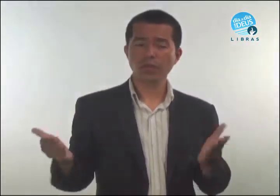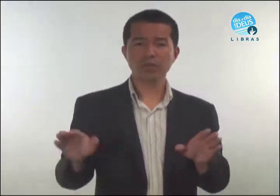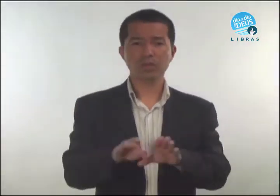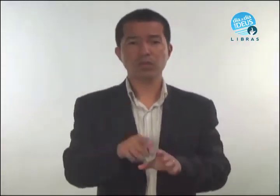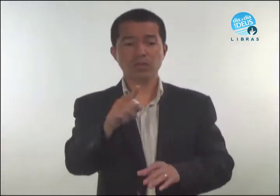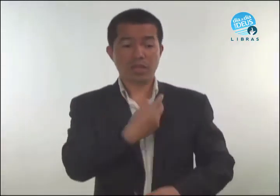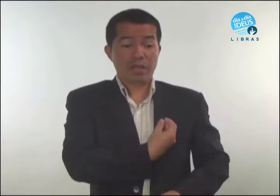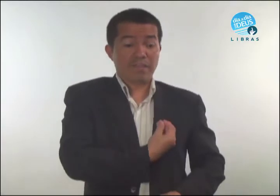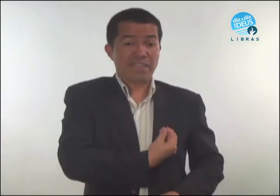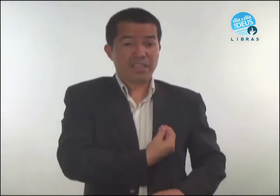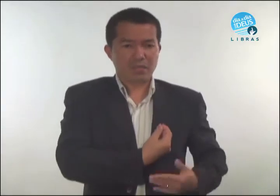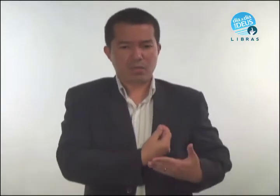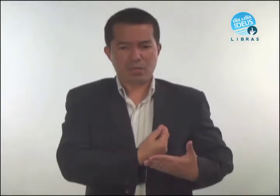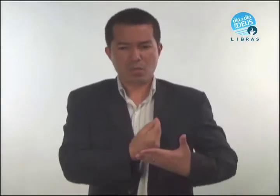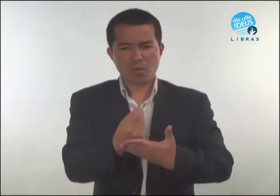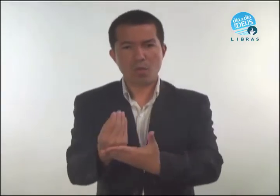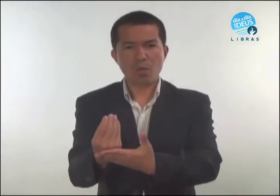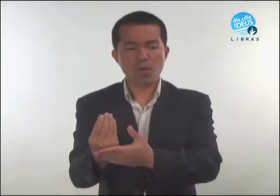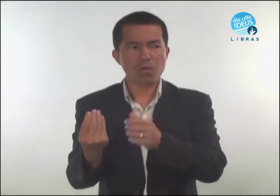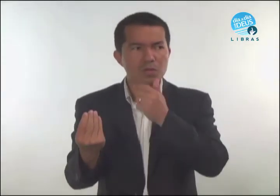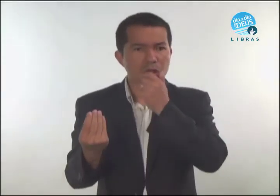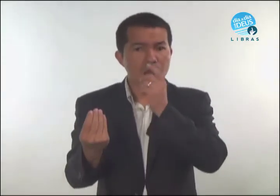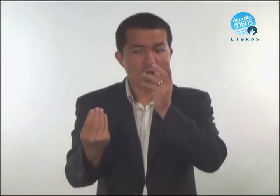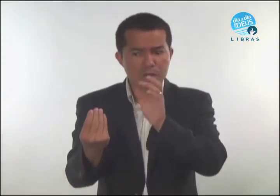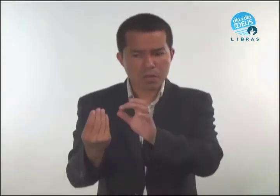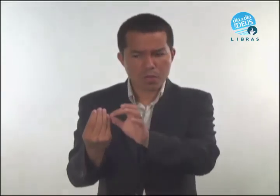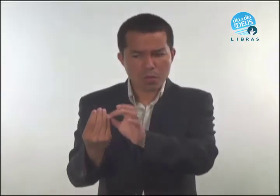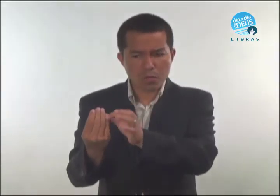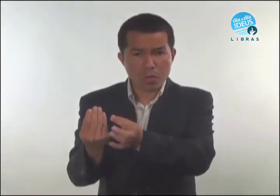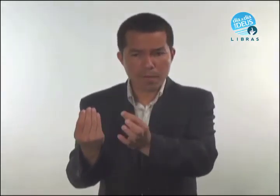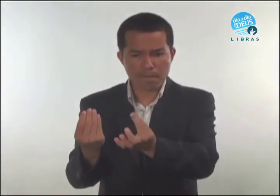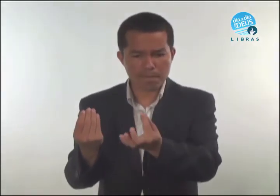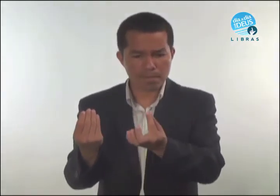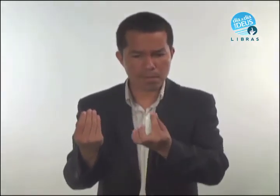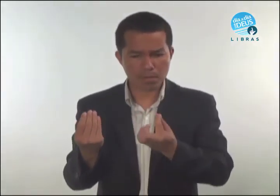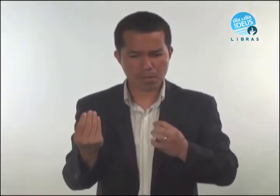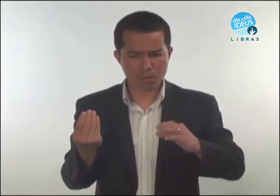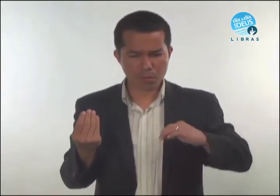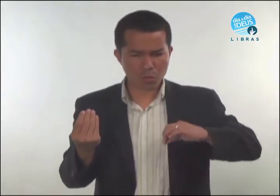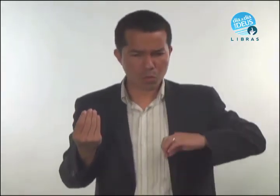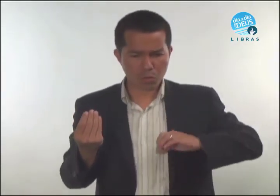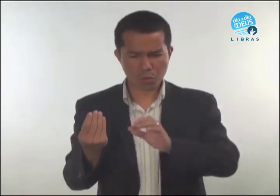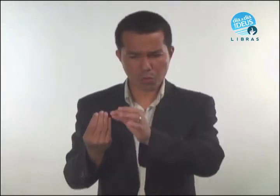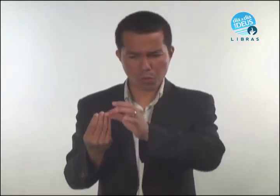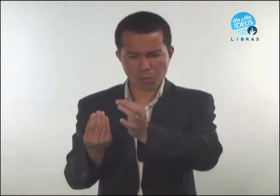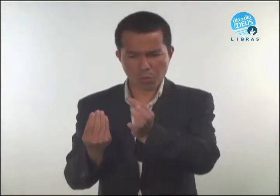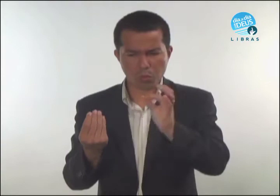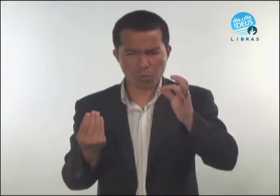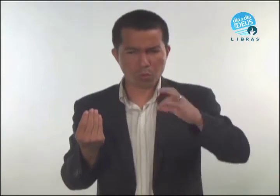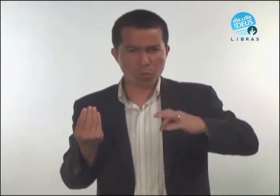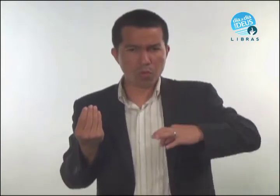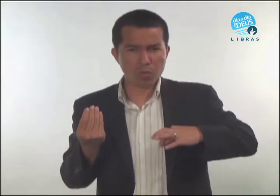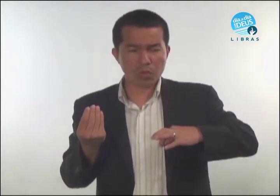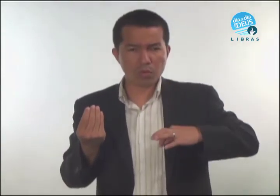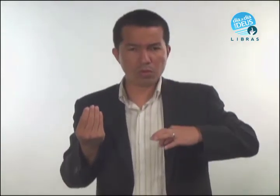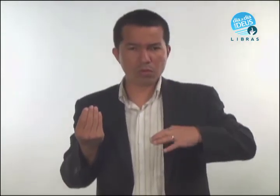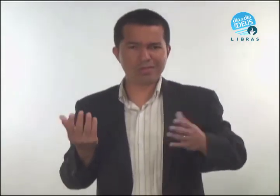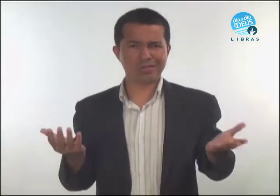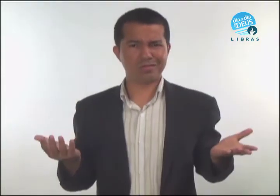da tua vida na tua religiosidade? Faz o seguinte, entrega o domingo para Deus. E de